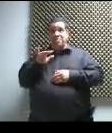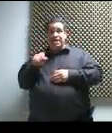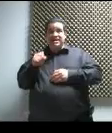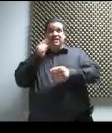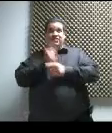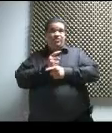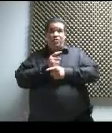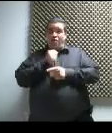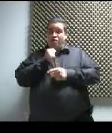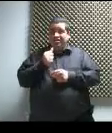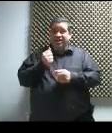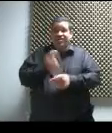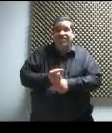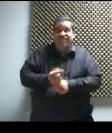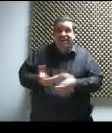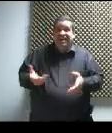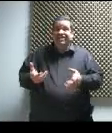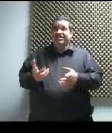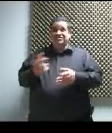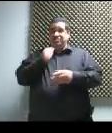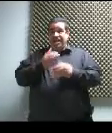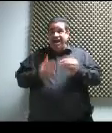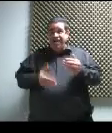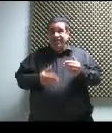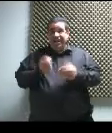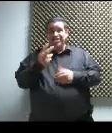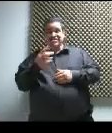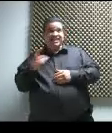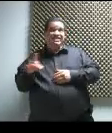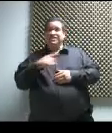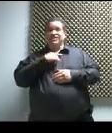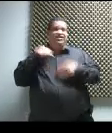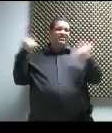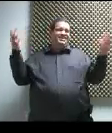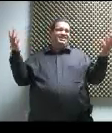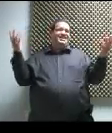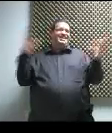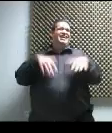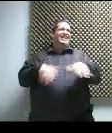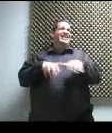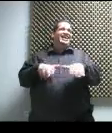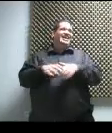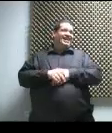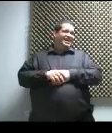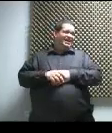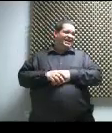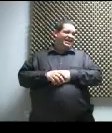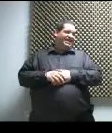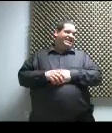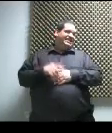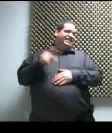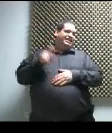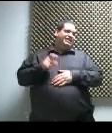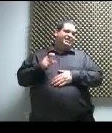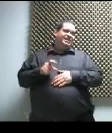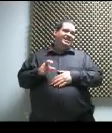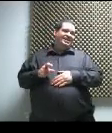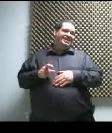razón o que no. Porque entonces, si no es ahora en el 12, en el 18 nos parte el sismo, o sea... Bueno, se supone, yo sé que